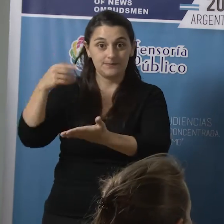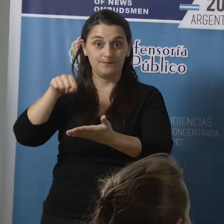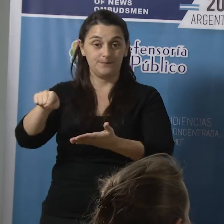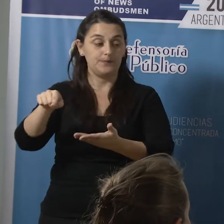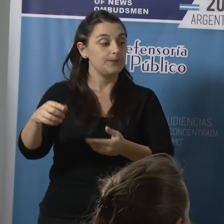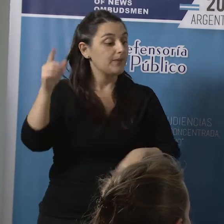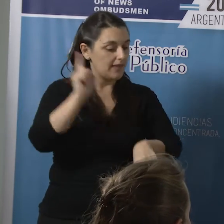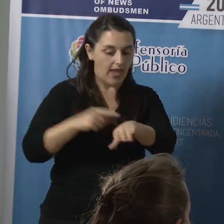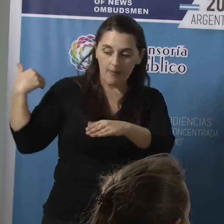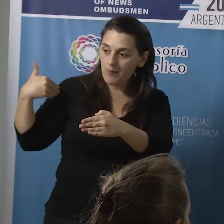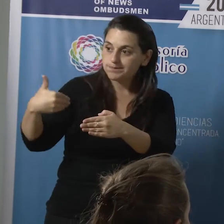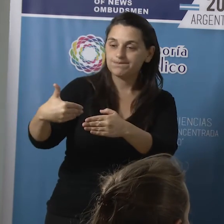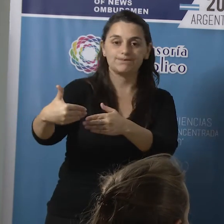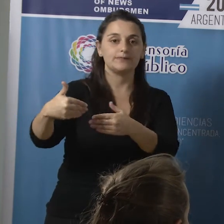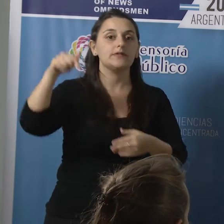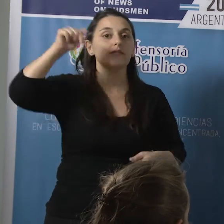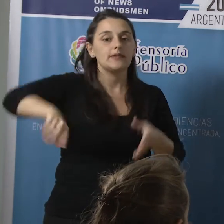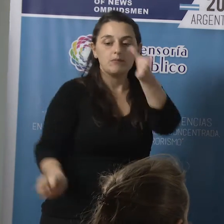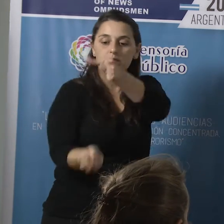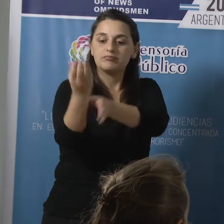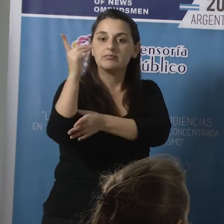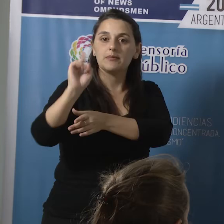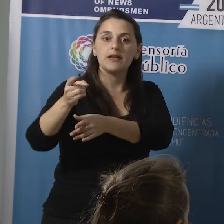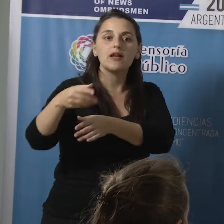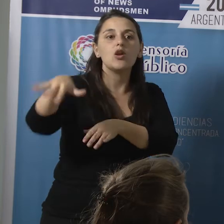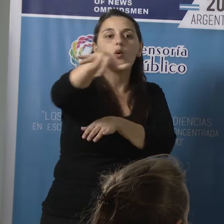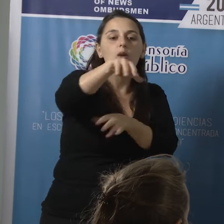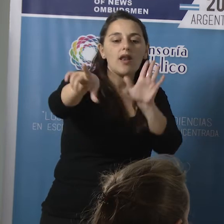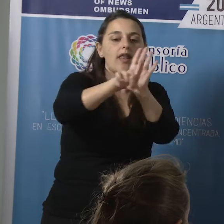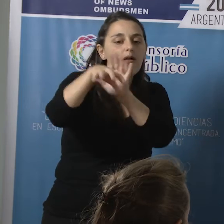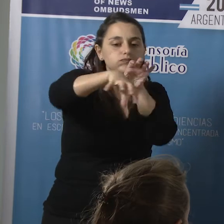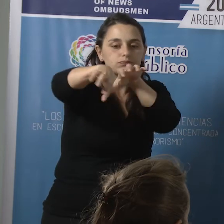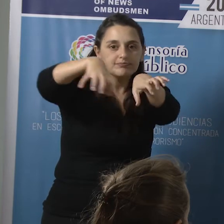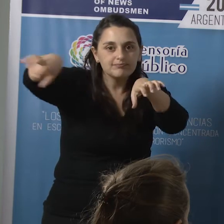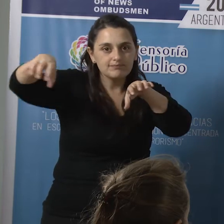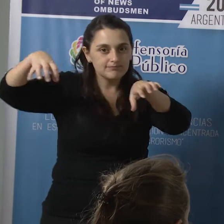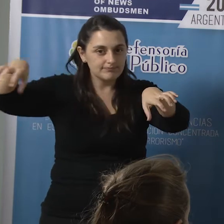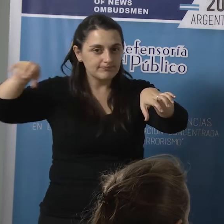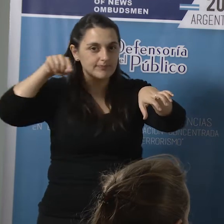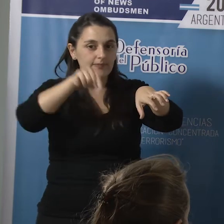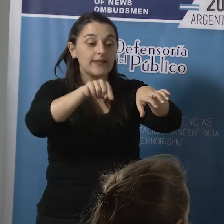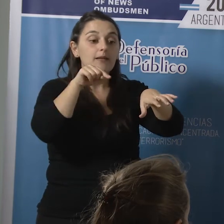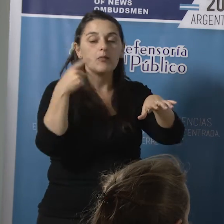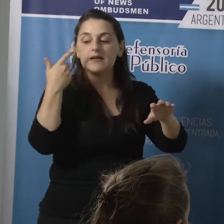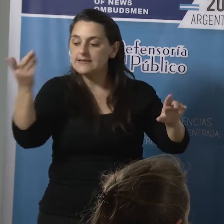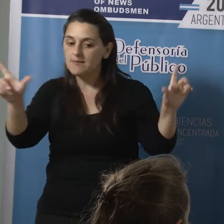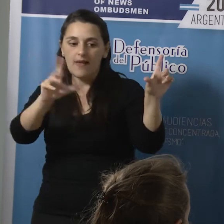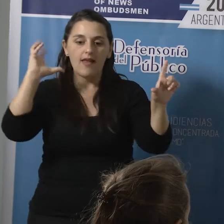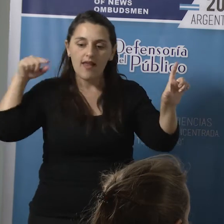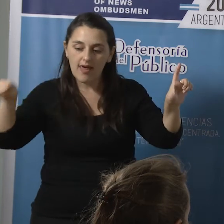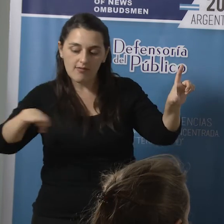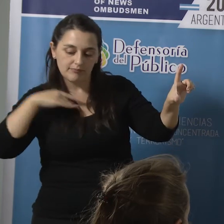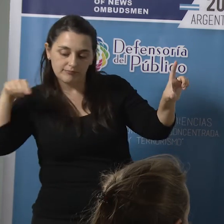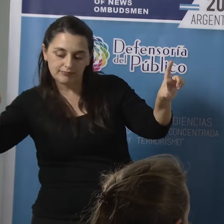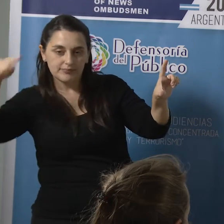tiempo después se crea otras disposiciones legales donde se permite que las demás defensorías del televidente puedan ser creadas